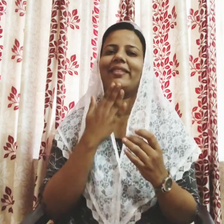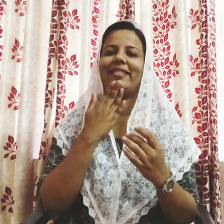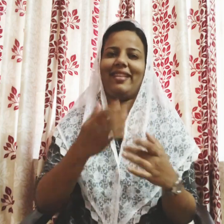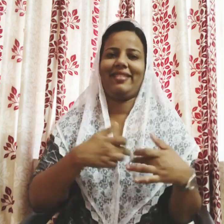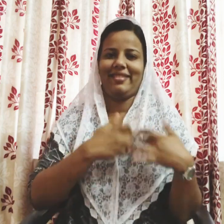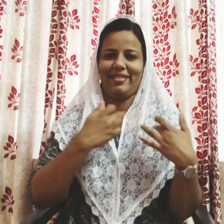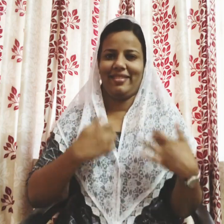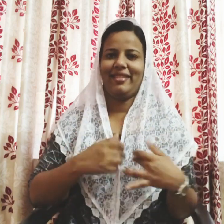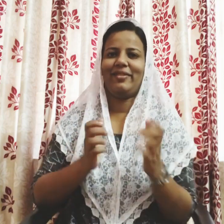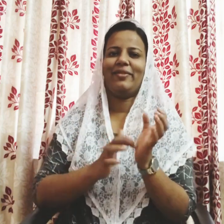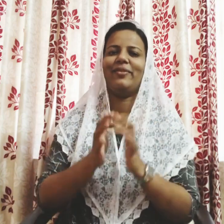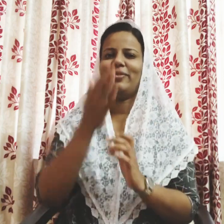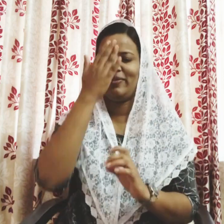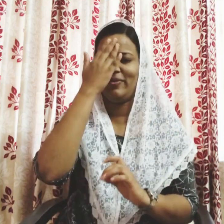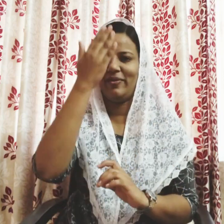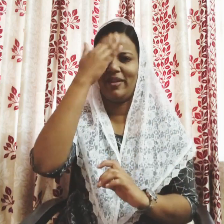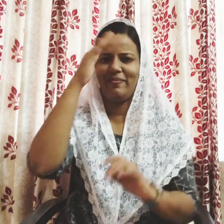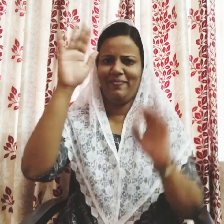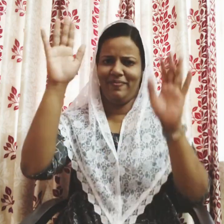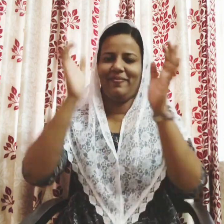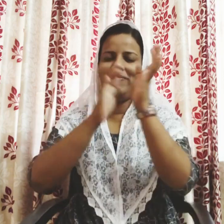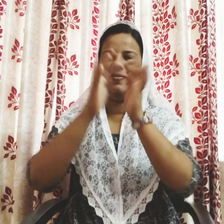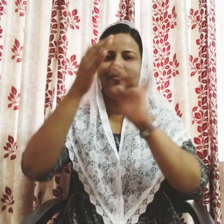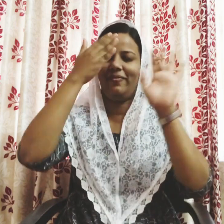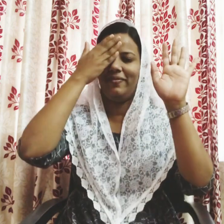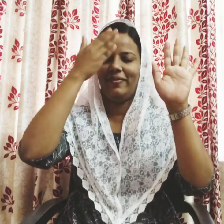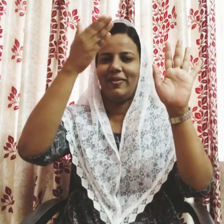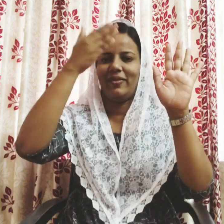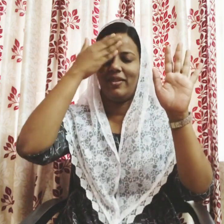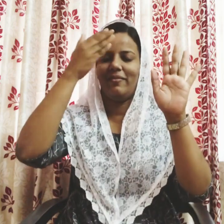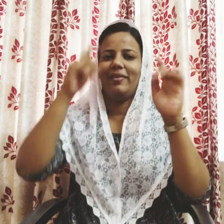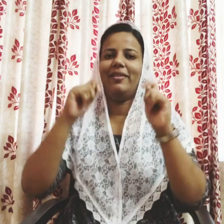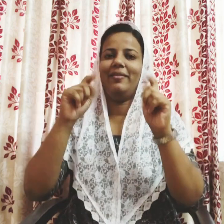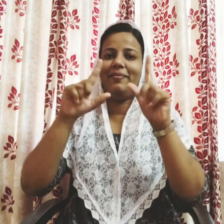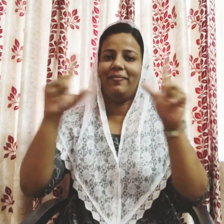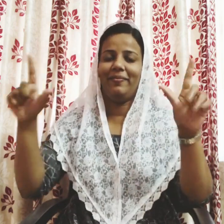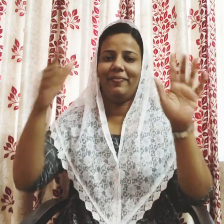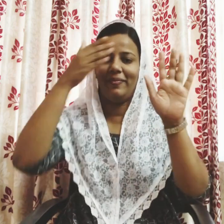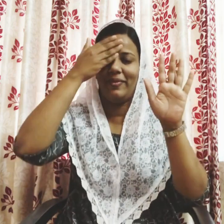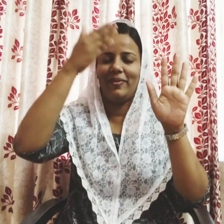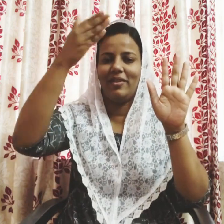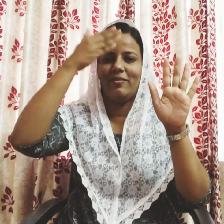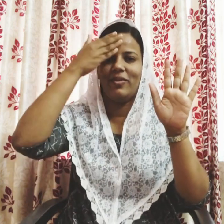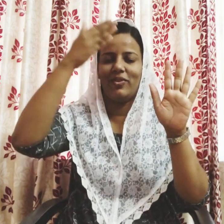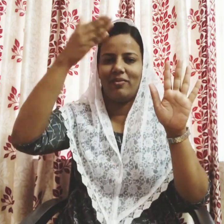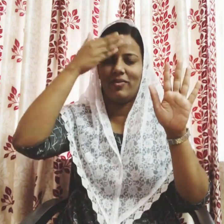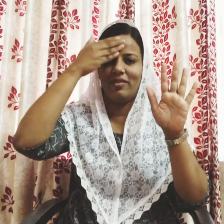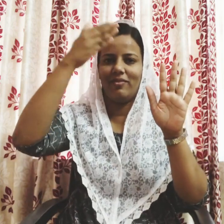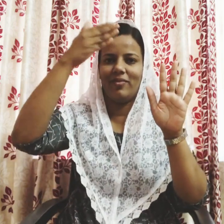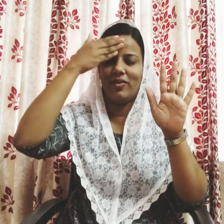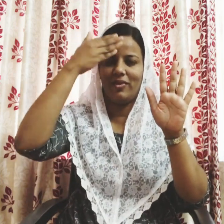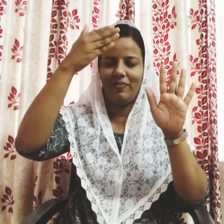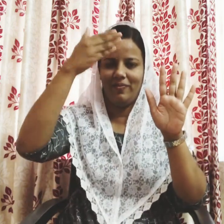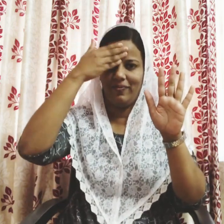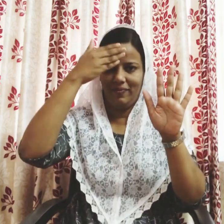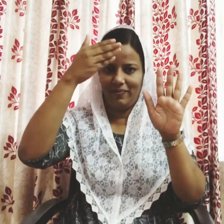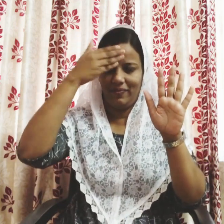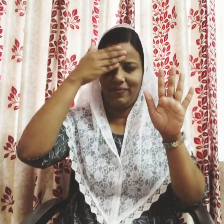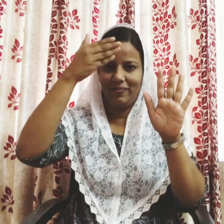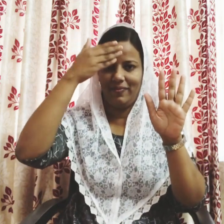നിറഞ്ഞ ഹൃദയത്തോടെ കർത്താവിനെ സ്തോത്രം ചെയ്യാം. കരങ്ങളൊക്കെ ഉയർത്തി കർത്താവിന് നന്ദി പറഞ്ഞുണ്ട്. ഹല്ലേലൂയ. സ്തോത്രം, സ്തോത്രം, സ്തോത്രം, സ്തോത്രം, സ്തോത്രം, സ്തോത്രം,